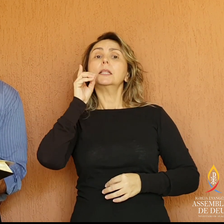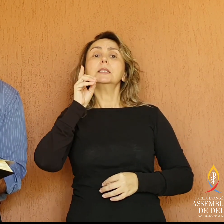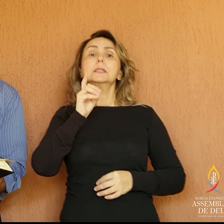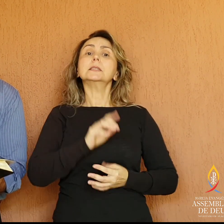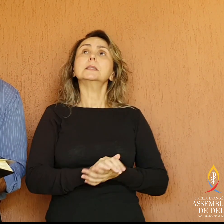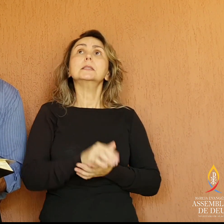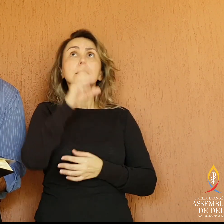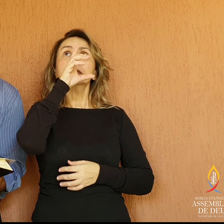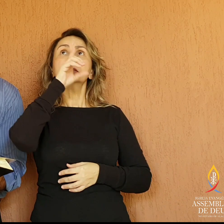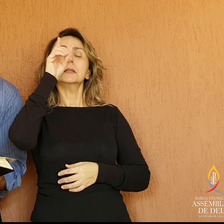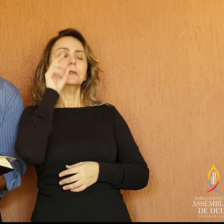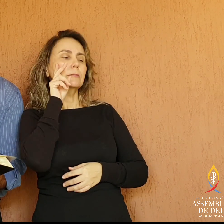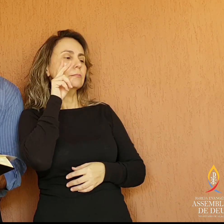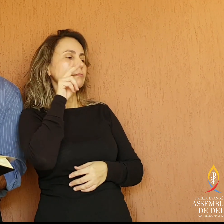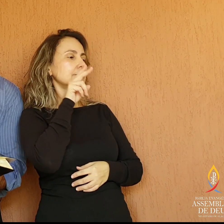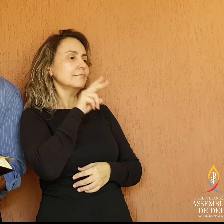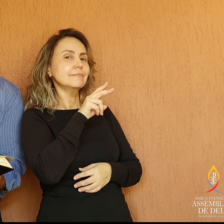fala.